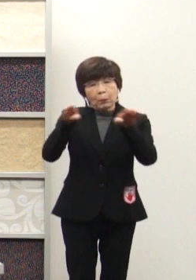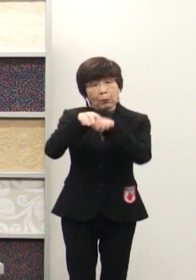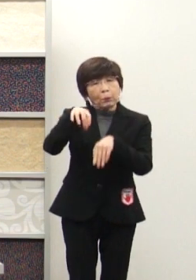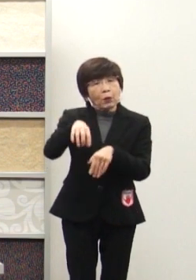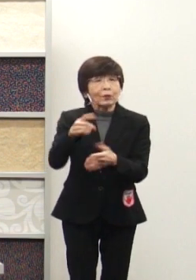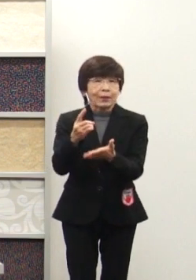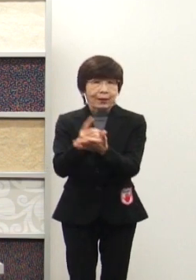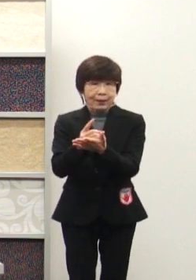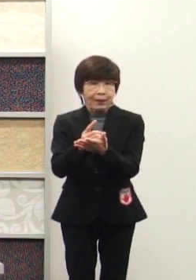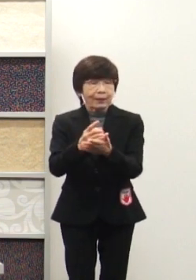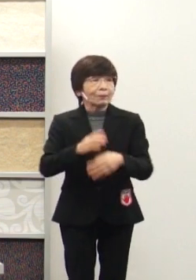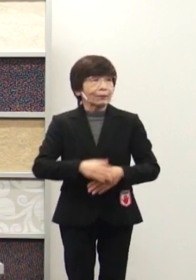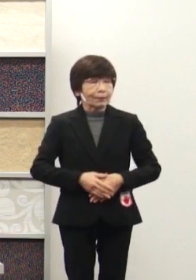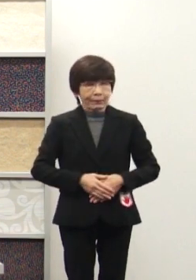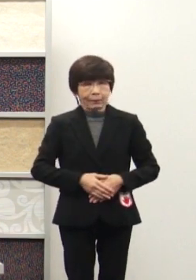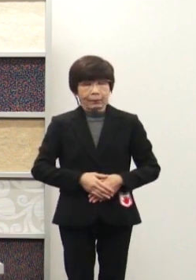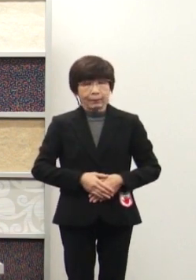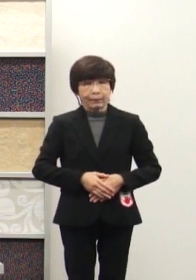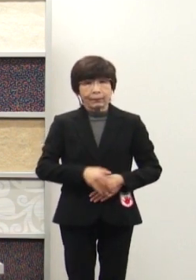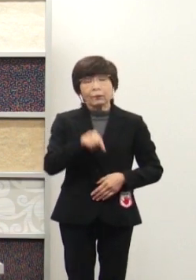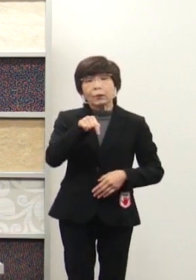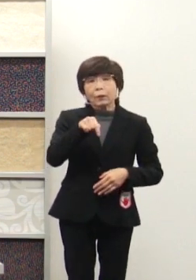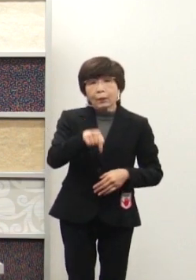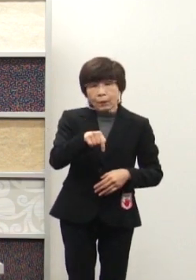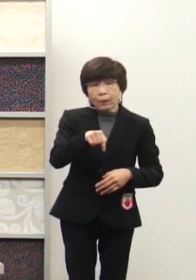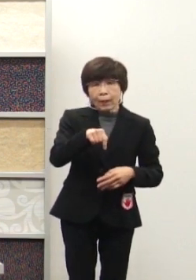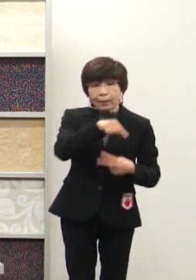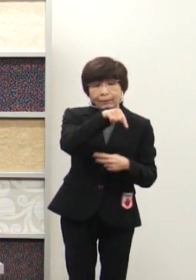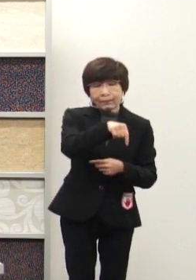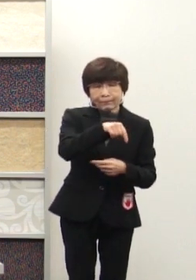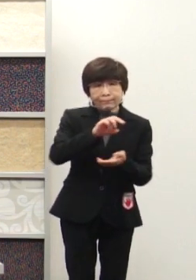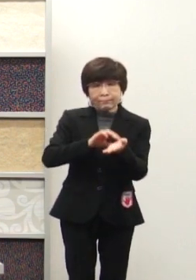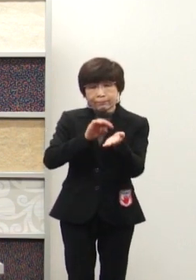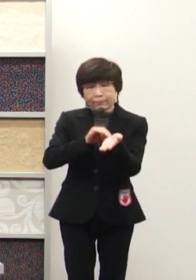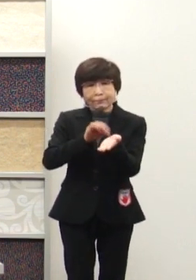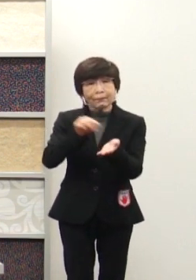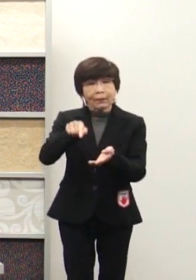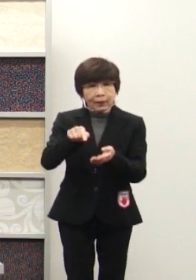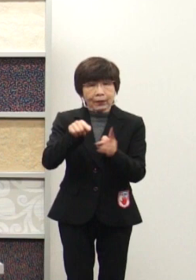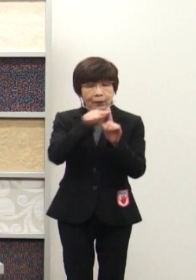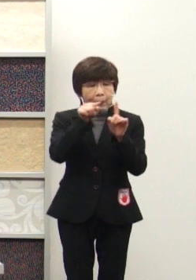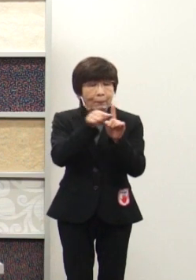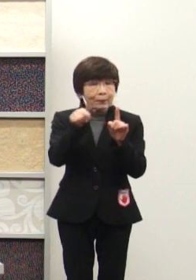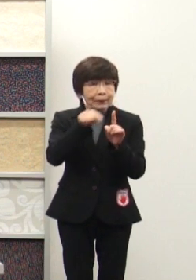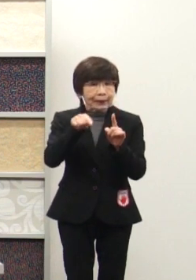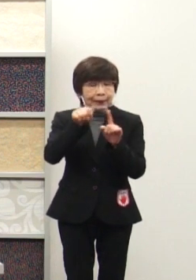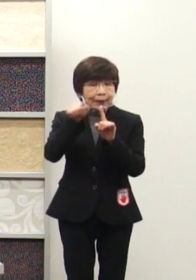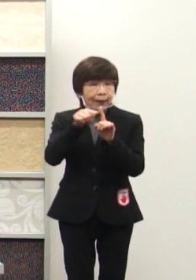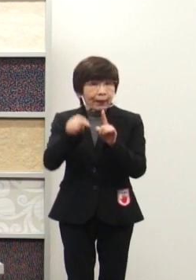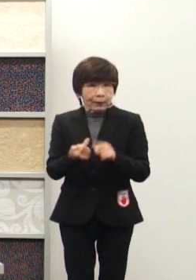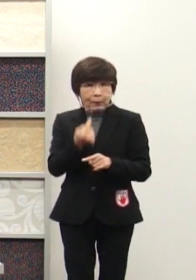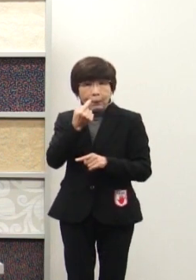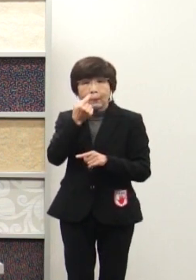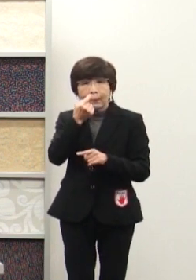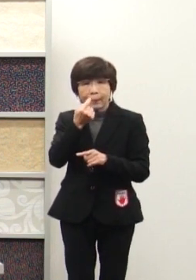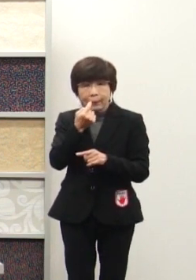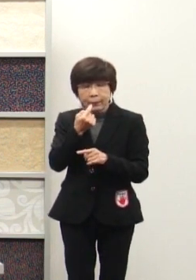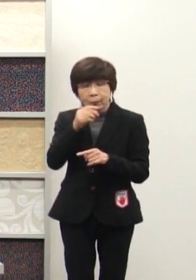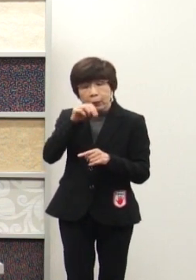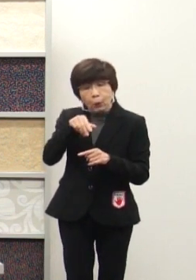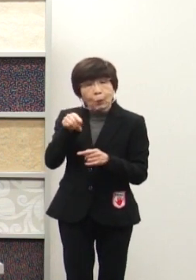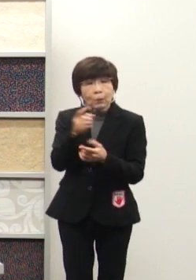響を考慮しまして、こちらのワクチン検査パッケージの方につきましても、医療機関等で行う PCR 検査あるいは抗原定量検査というふうに考えております